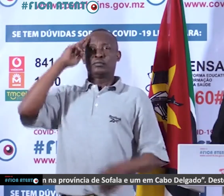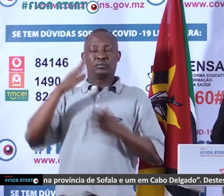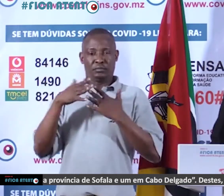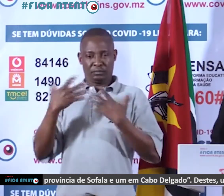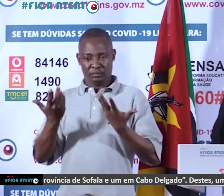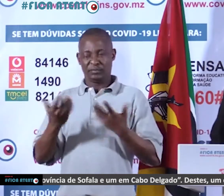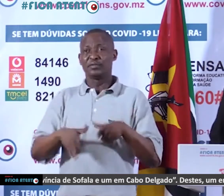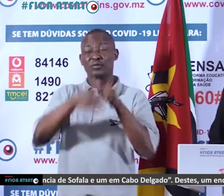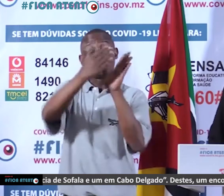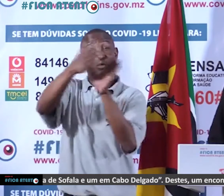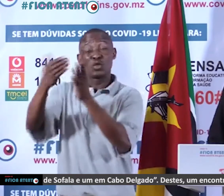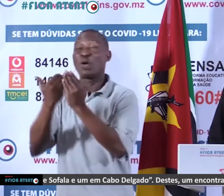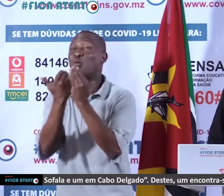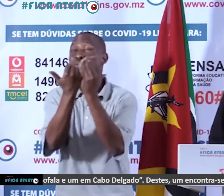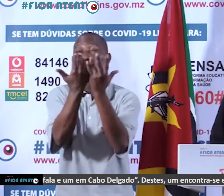pessoas